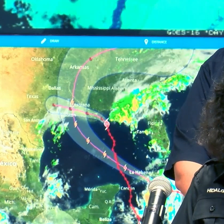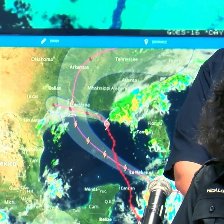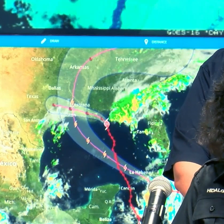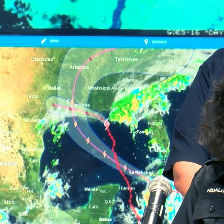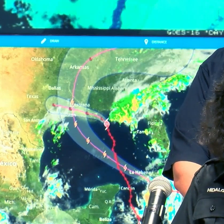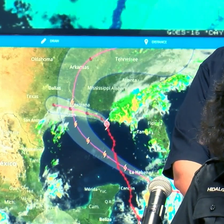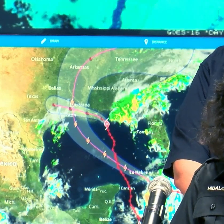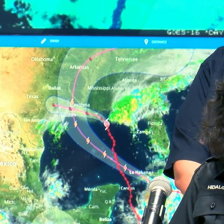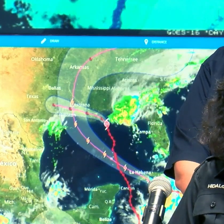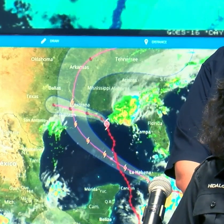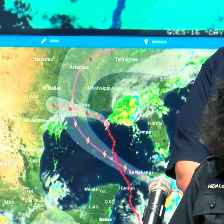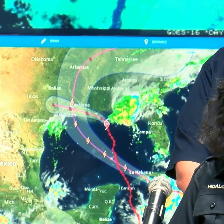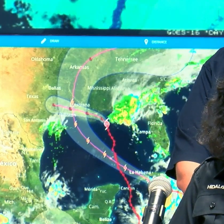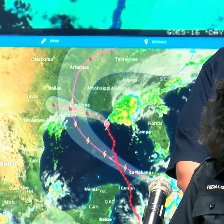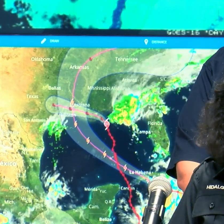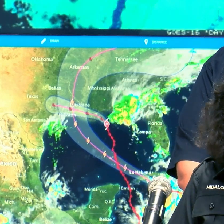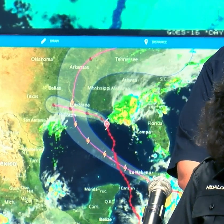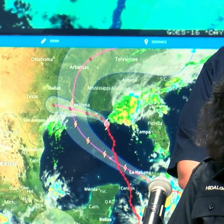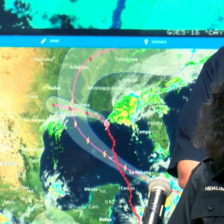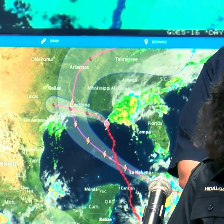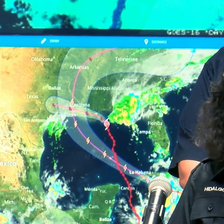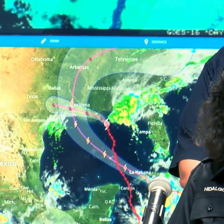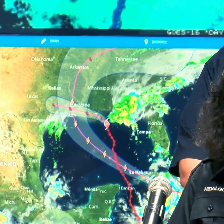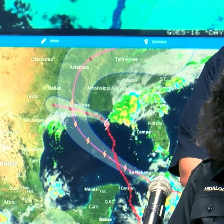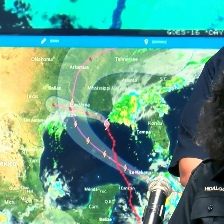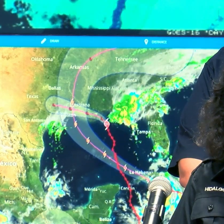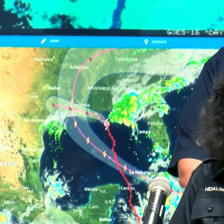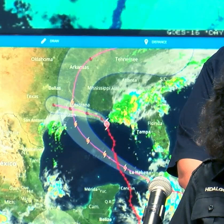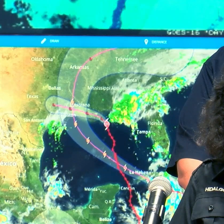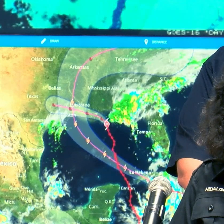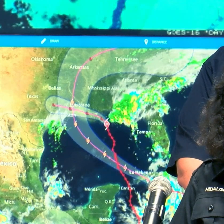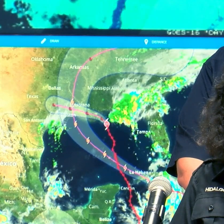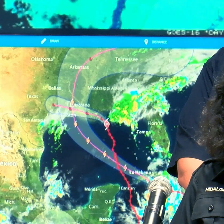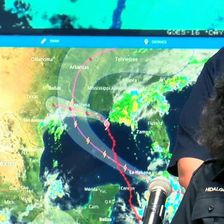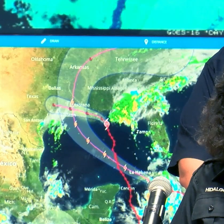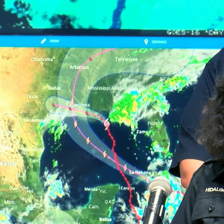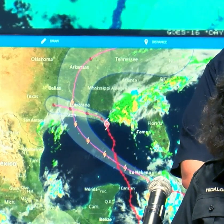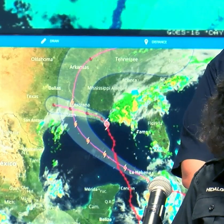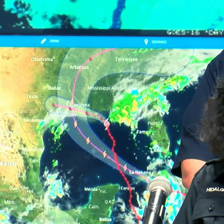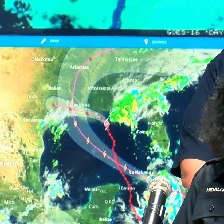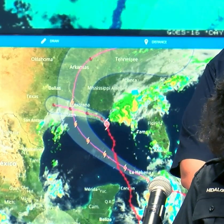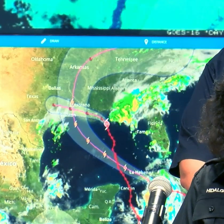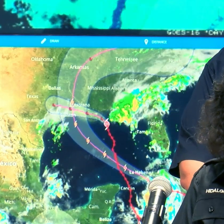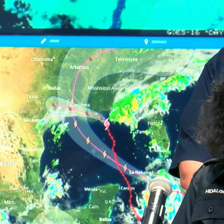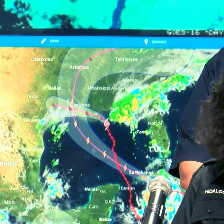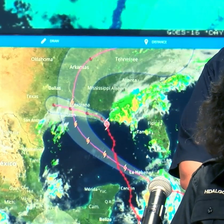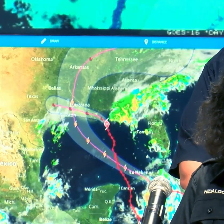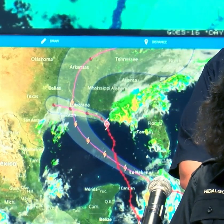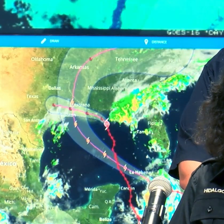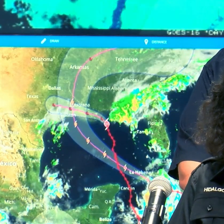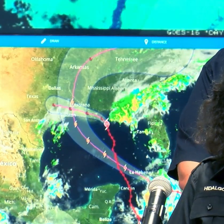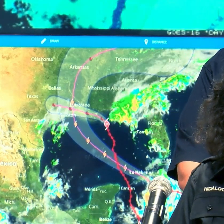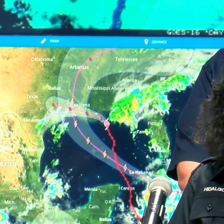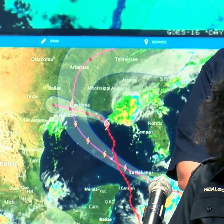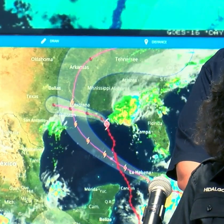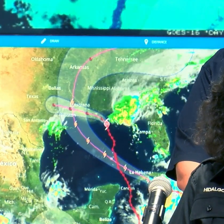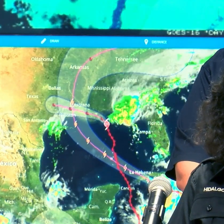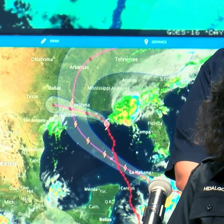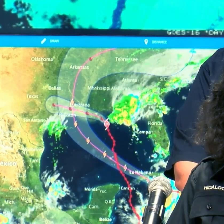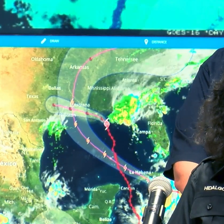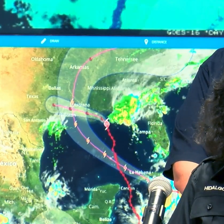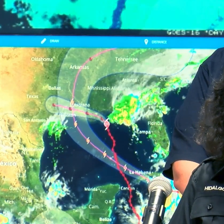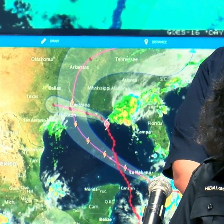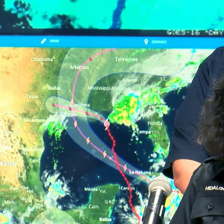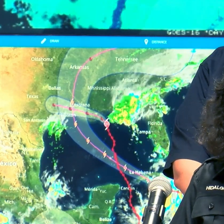un huracán. No tenemos mucho tiempo, entonces el momento de preparación es ahora mismo. Por